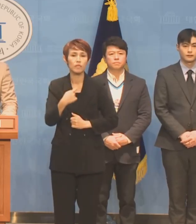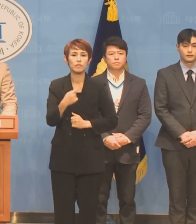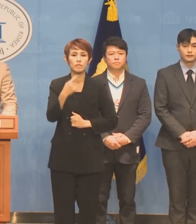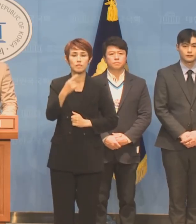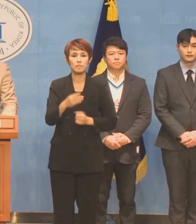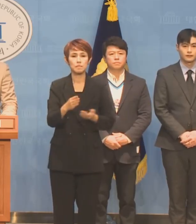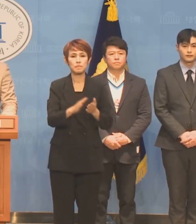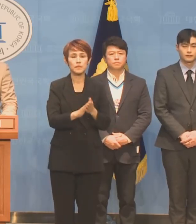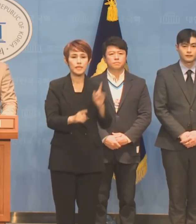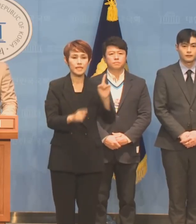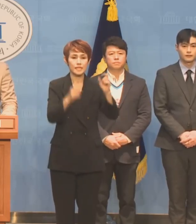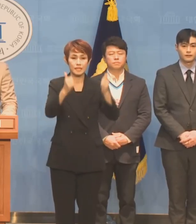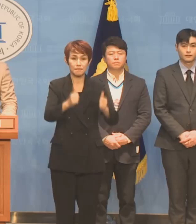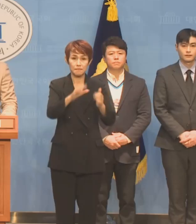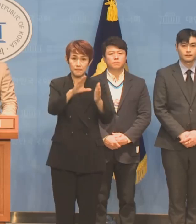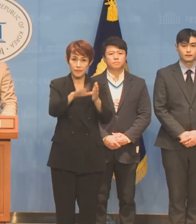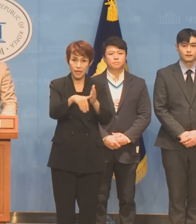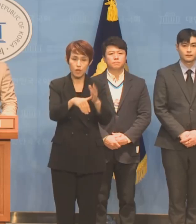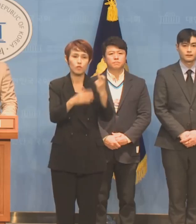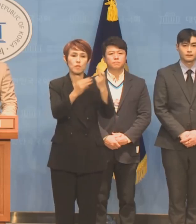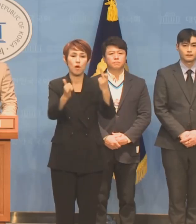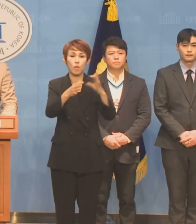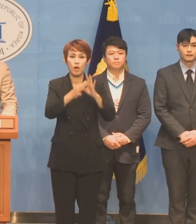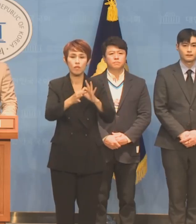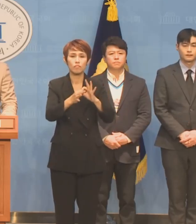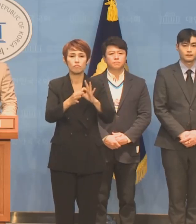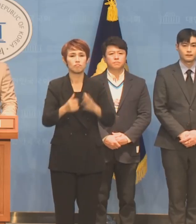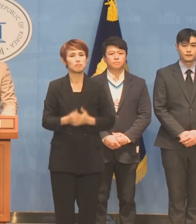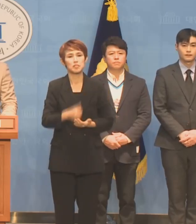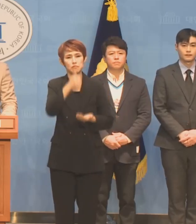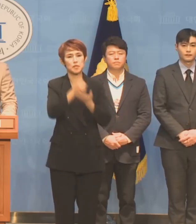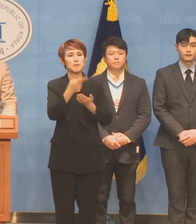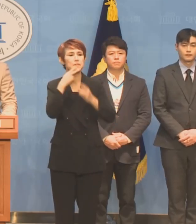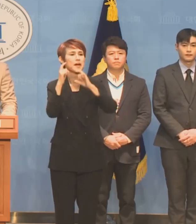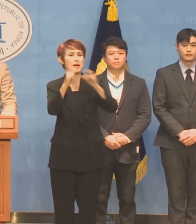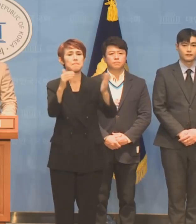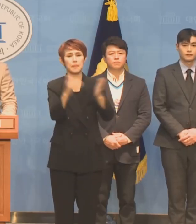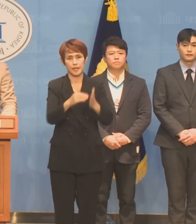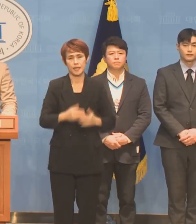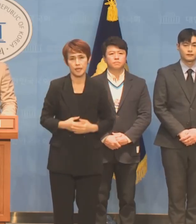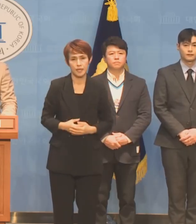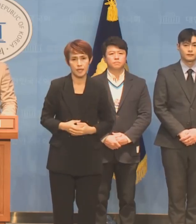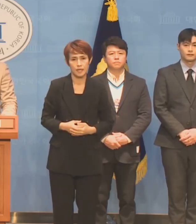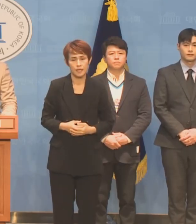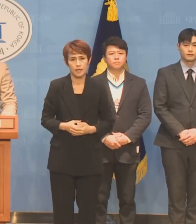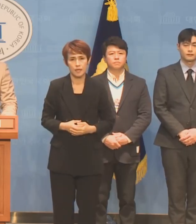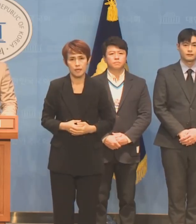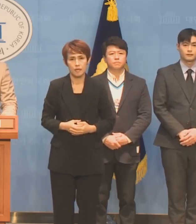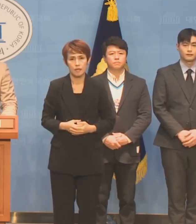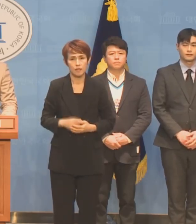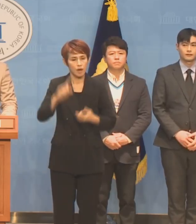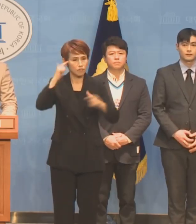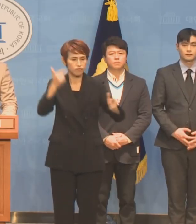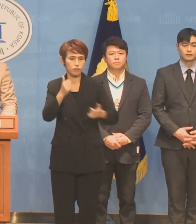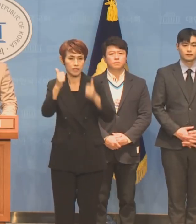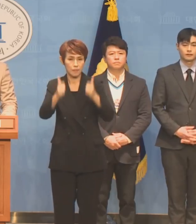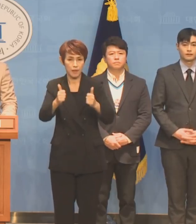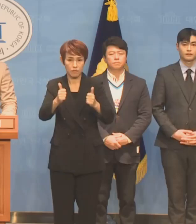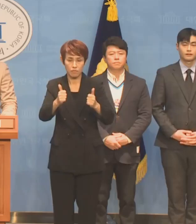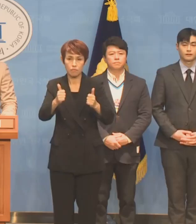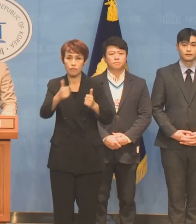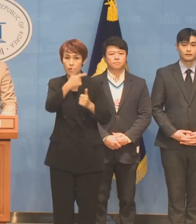대한 1심 판결에서 전원 공소기각 결정을 내린 바 있습니다. 이후 항소심 재판부